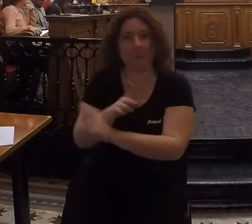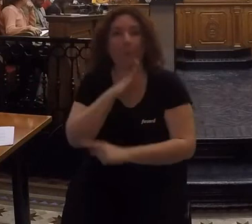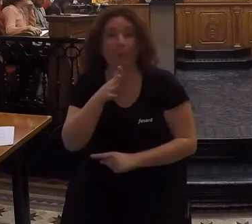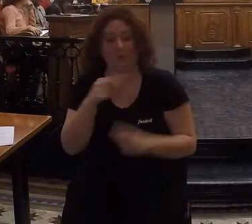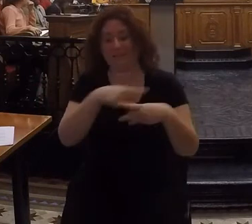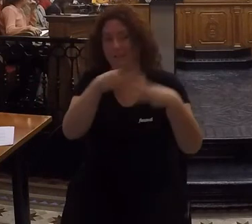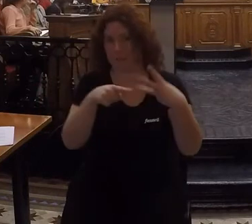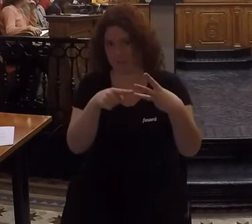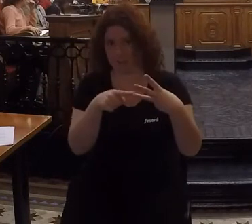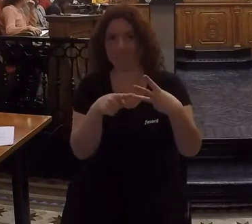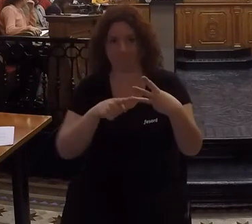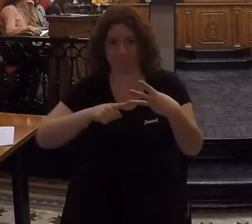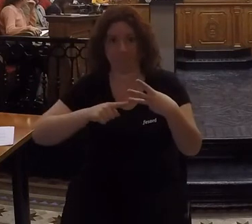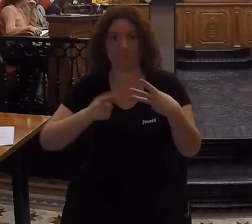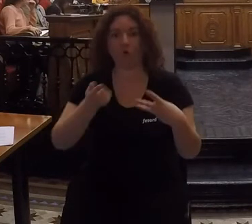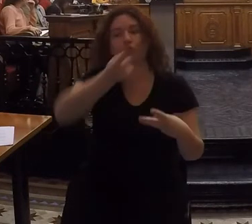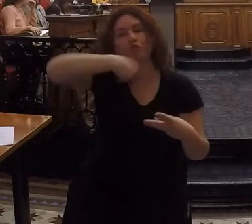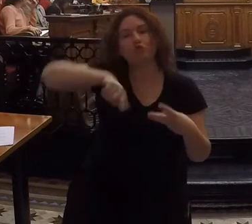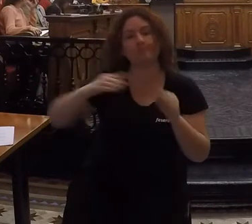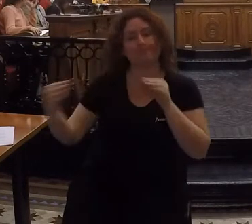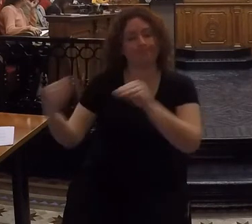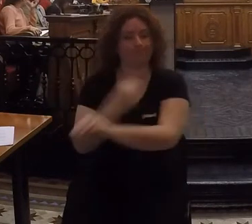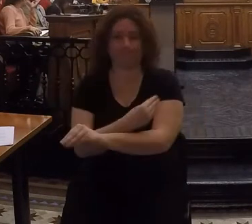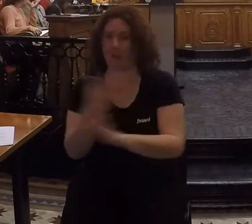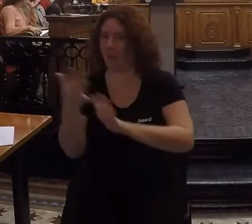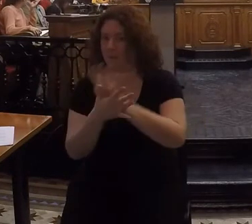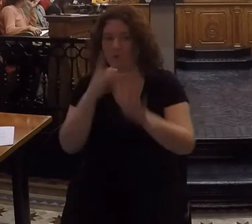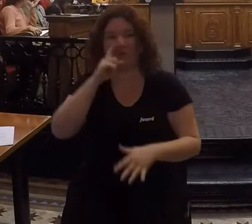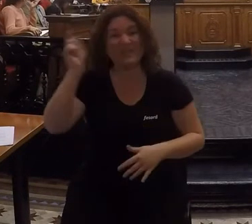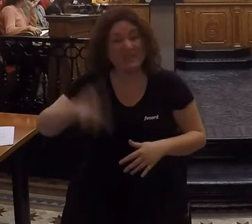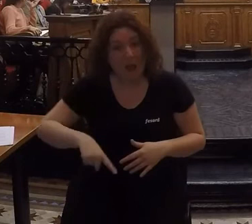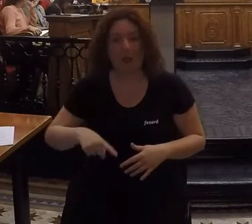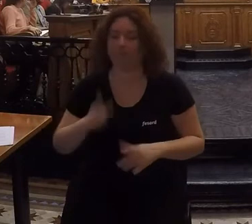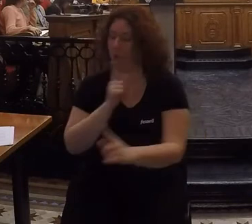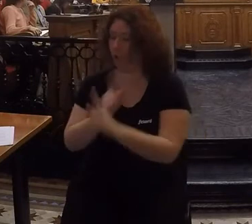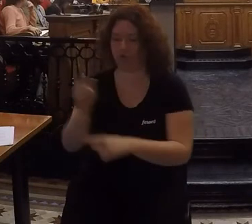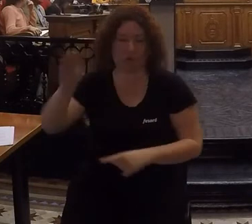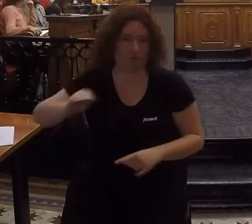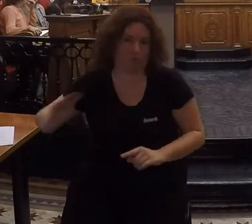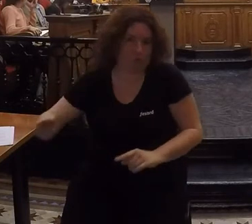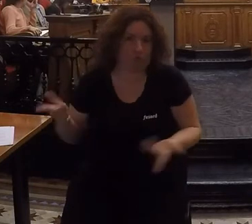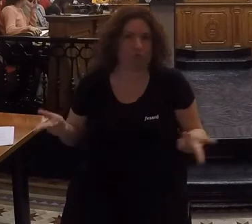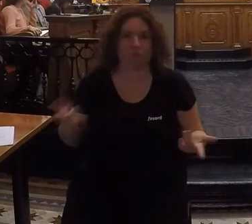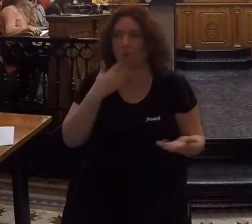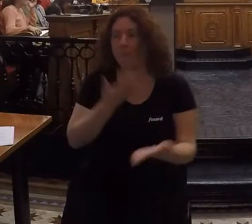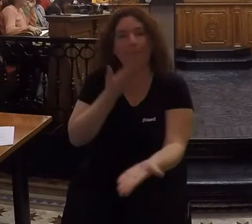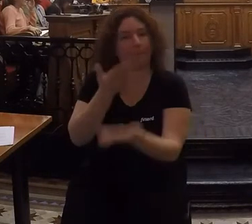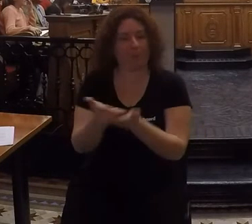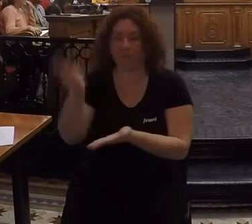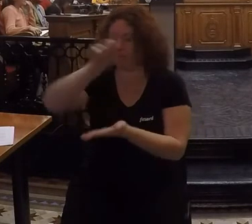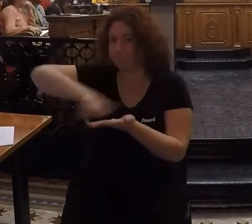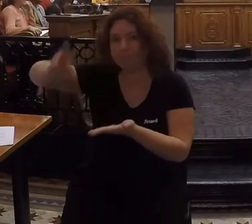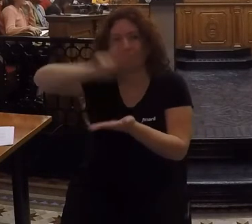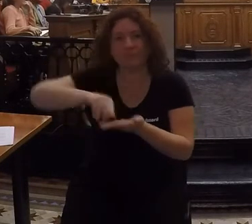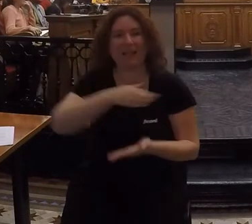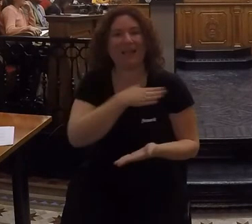pleno de presupuestos. No compartimos la política fiscal. Somos el único partido que viene pidiendo constantemente la rebaja